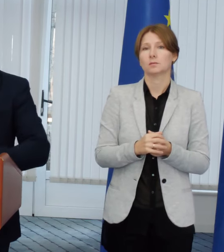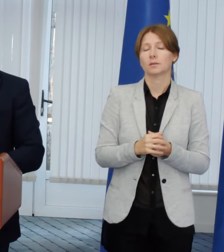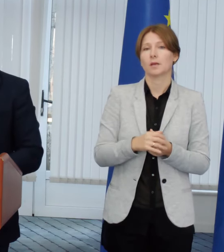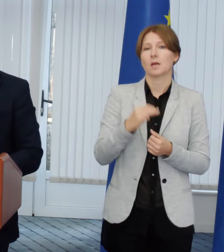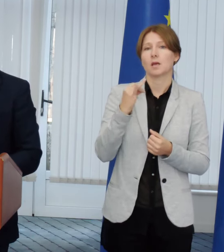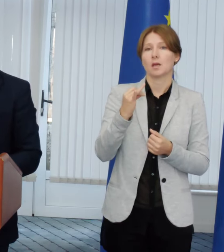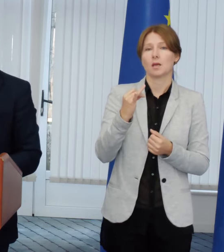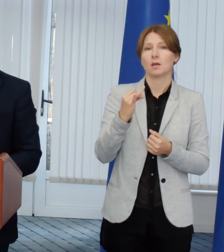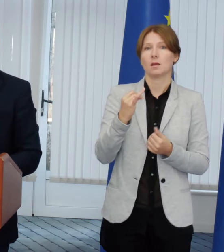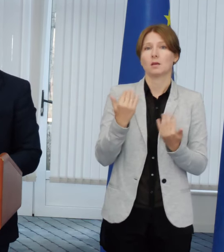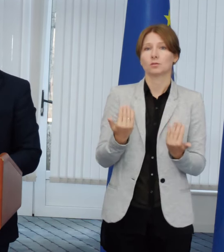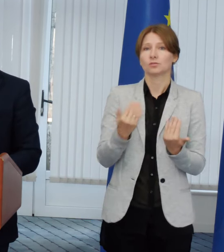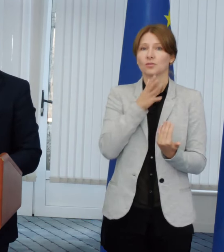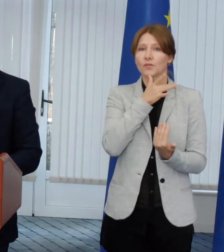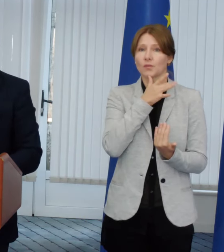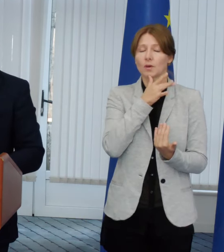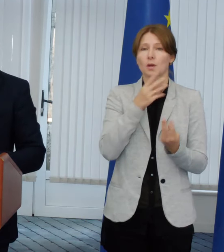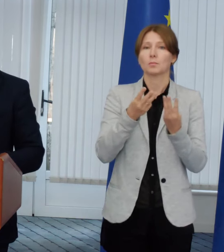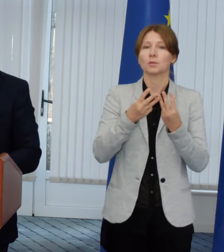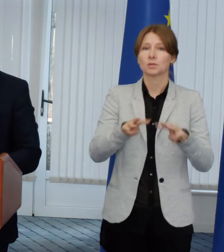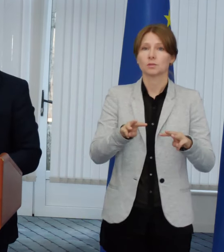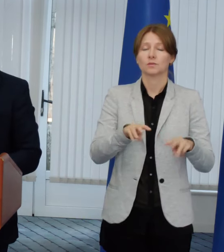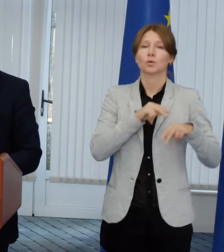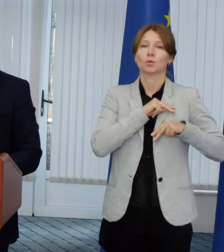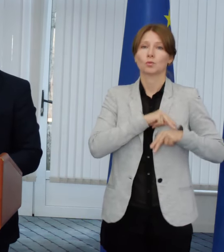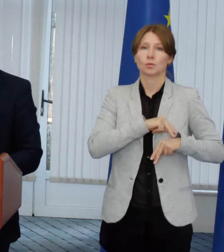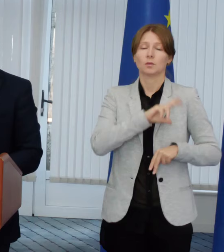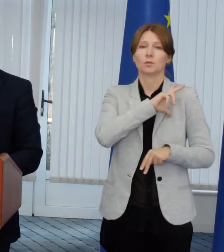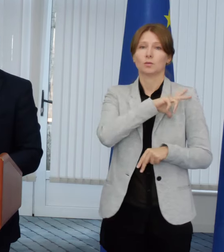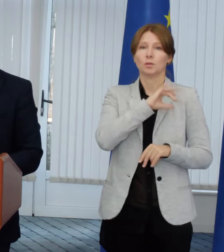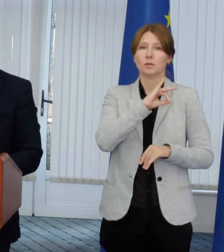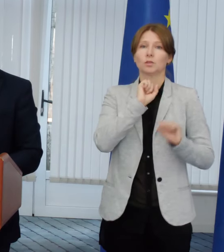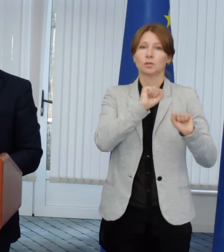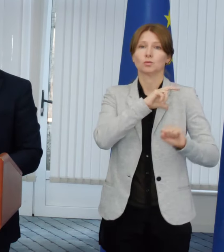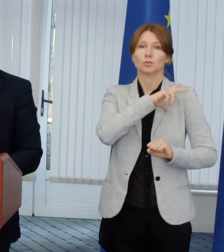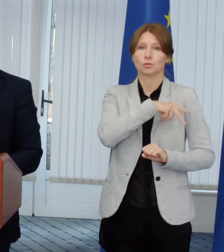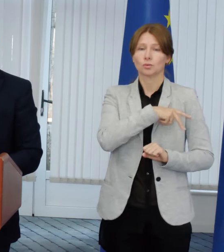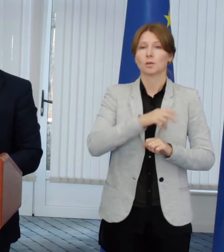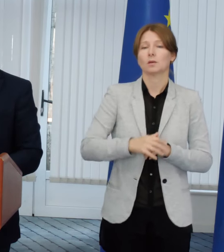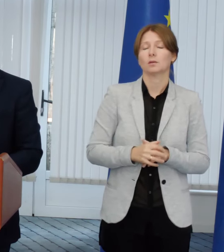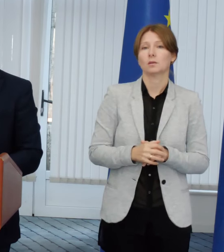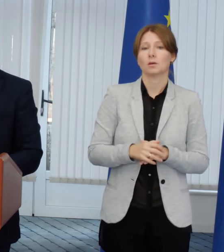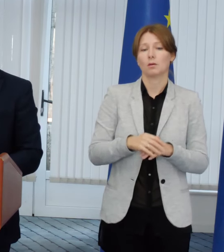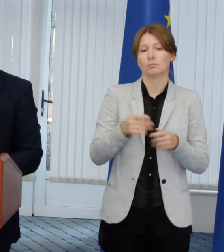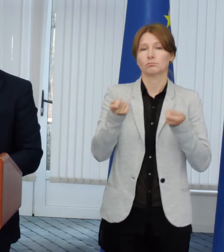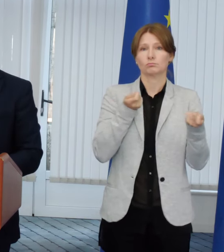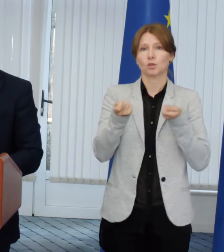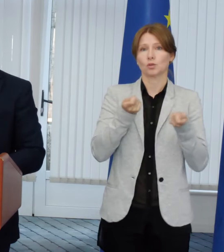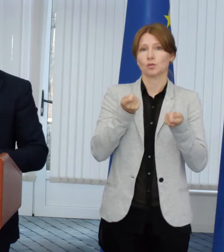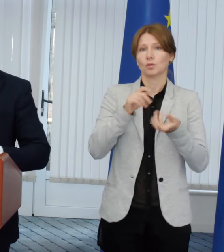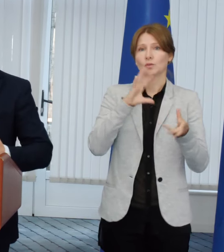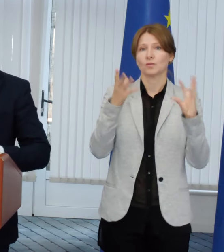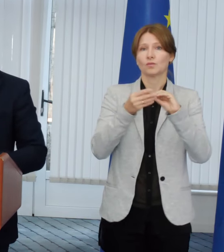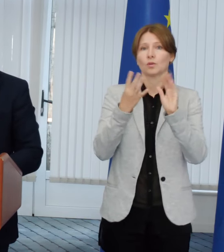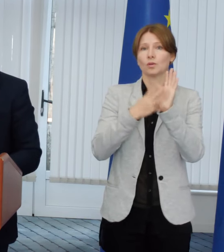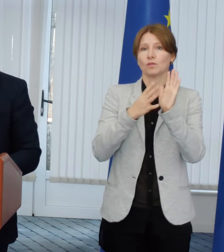La moment, Ministerul Muncii și Protecției Sociale gestionează aproximativ 93 de centre